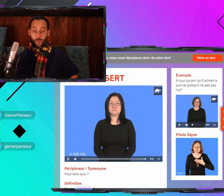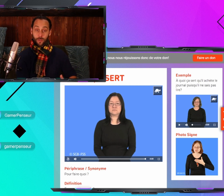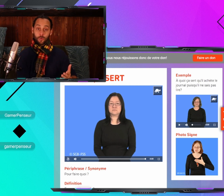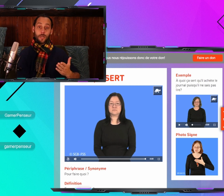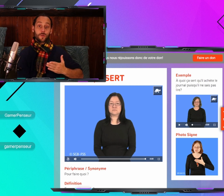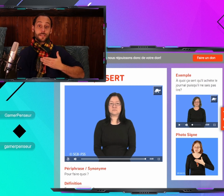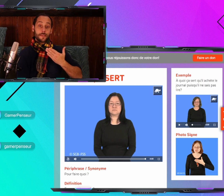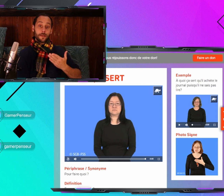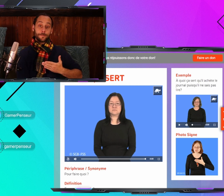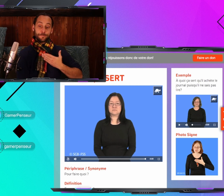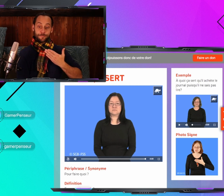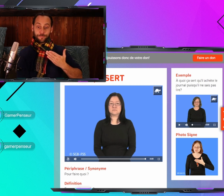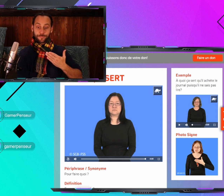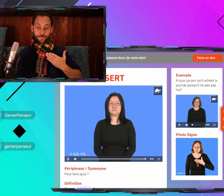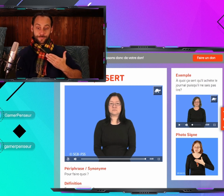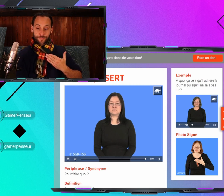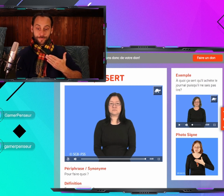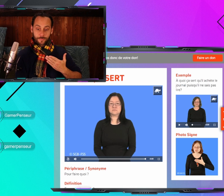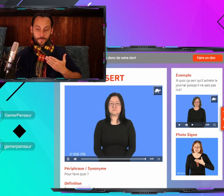Bon, on a le à quoi ça sert?